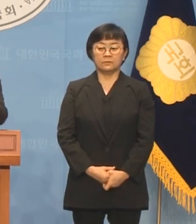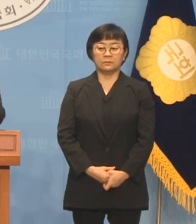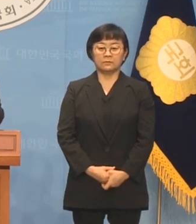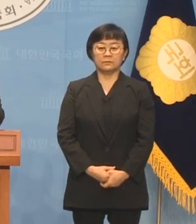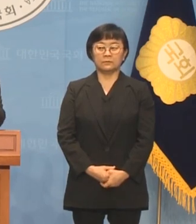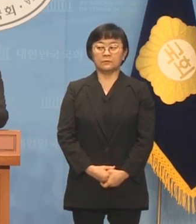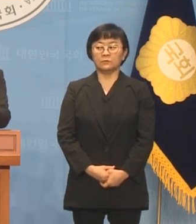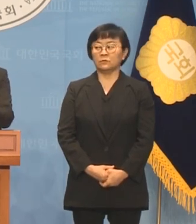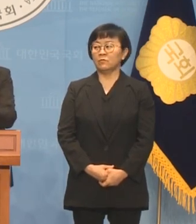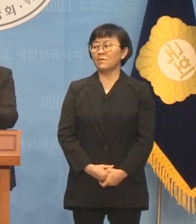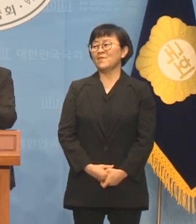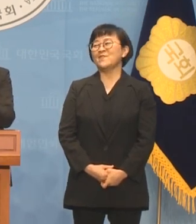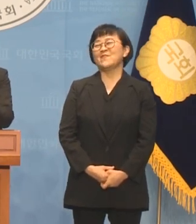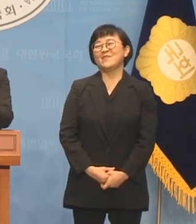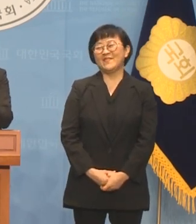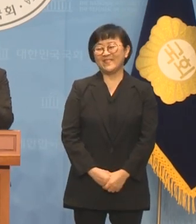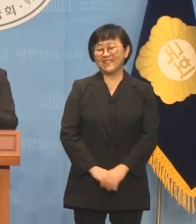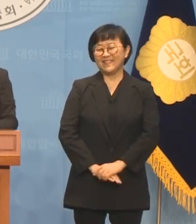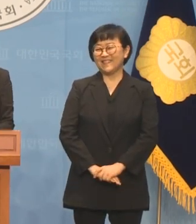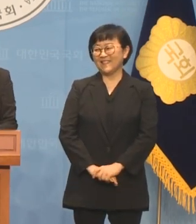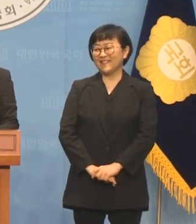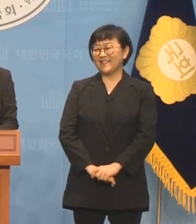제가 키가 작아가지고